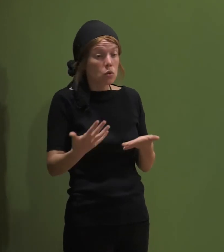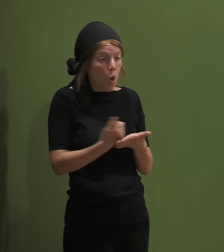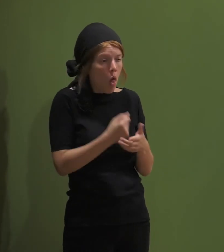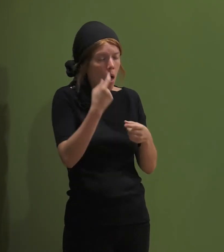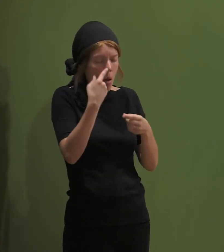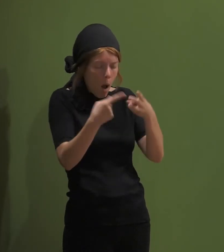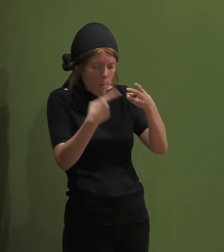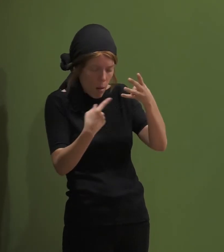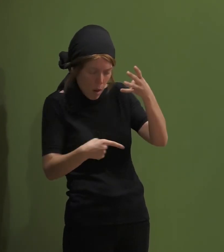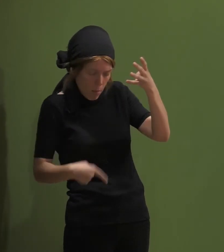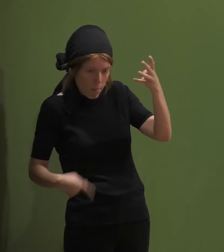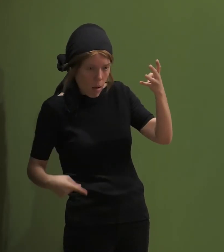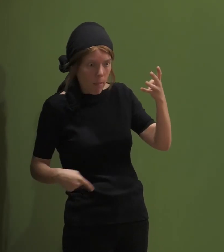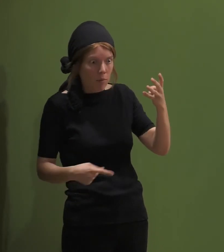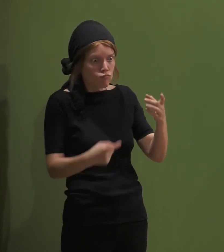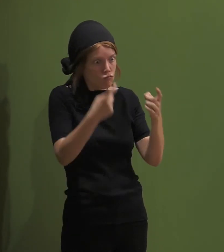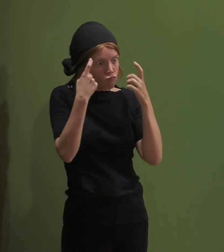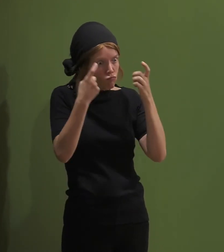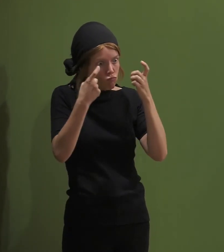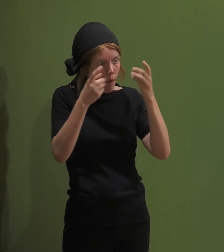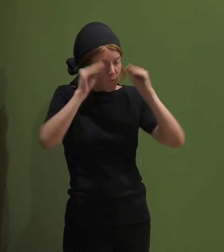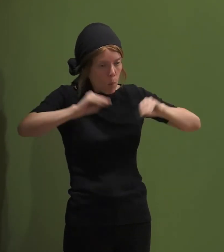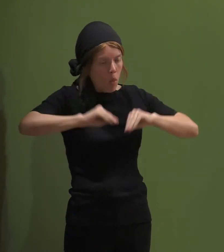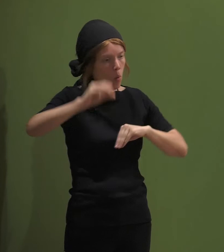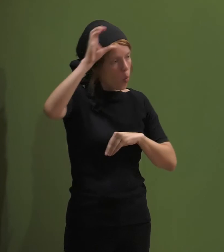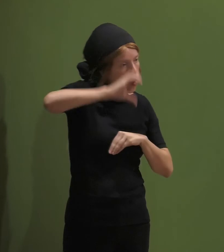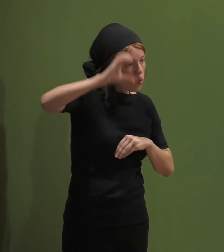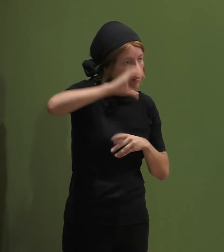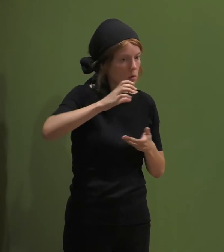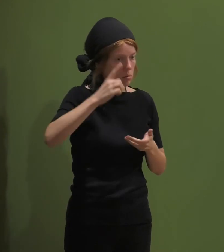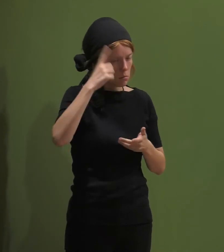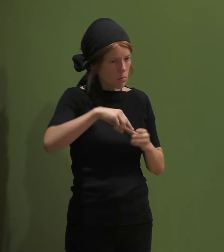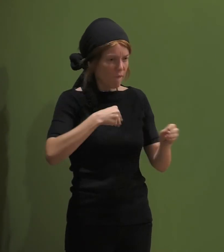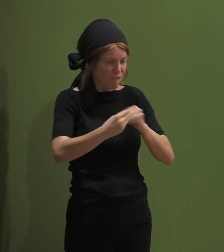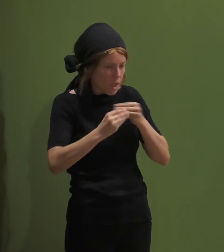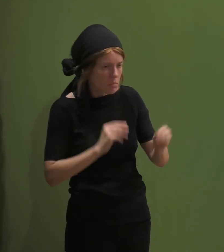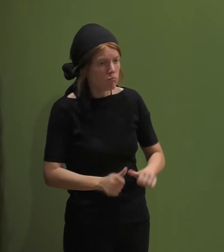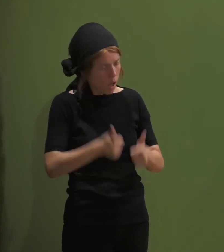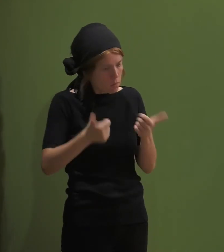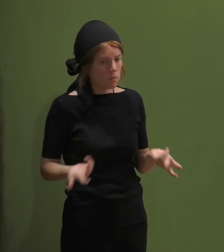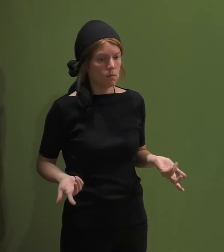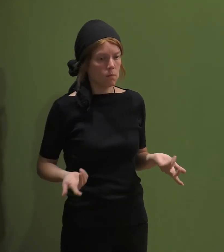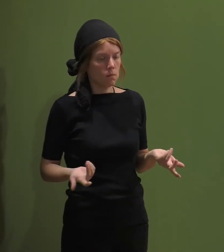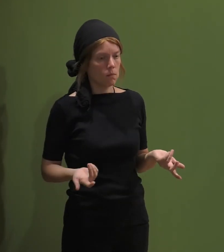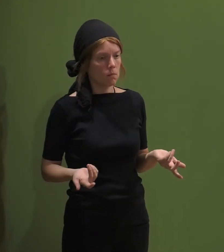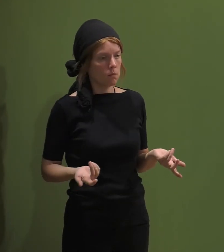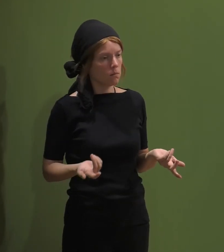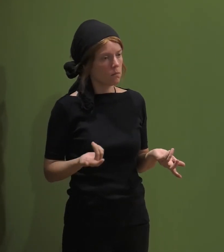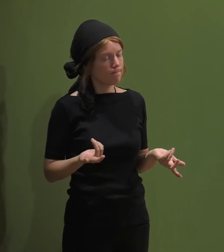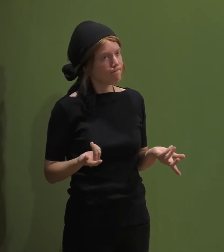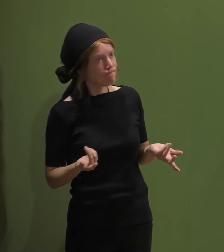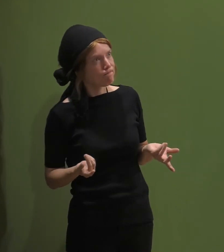esas cosas que son lo que las empresas demandan. Conocimiento, hay que ser cada día más flexibles, hay que ser cada día